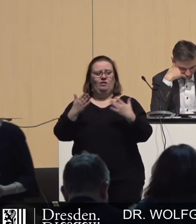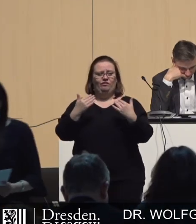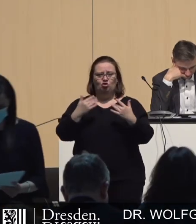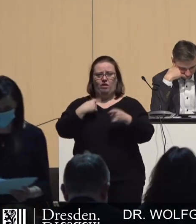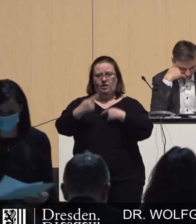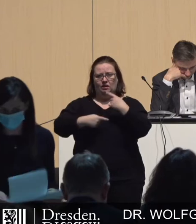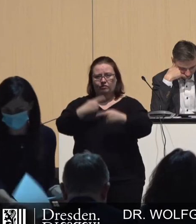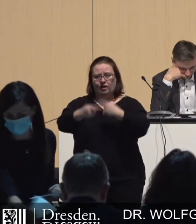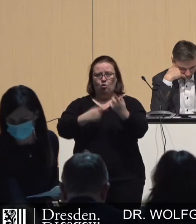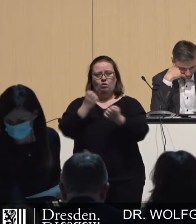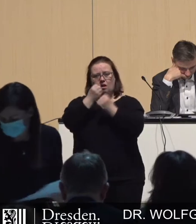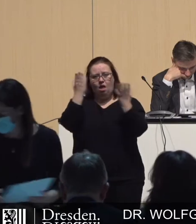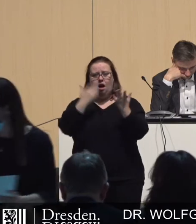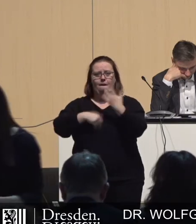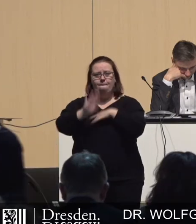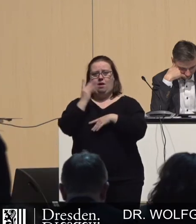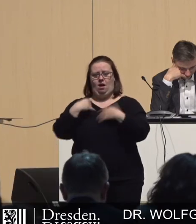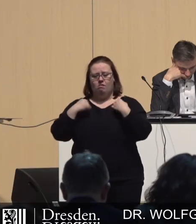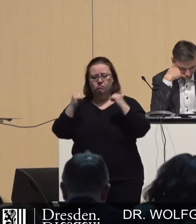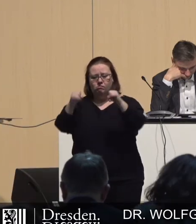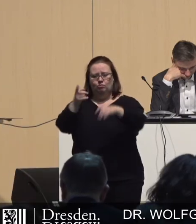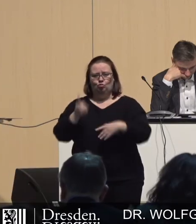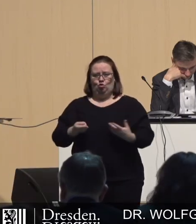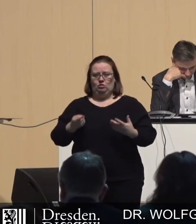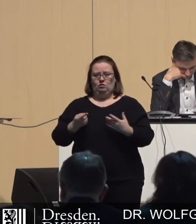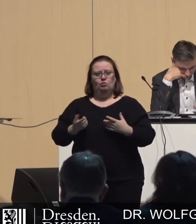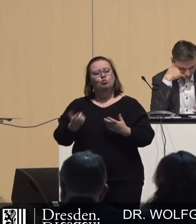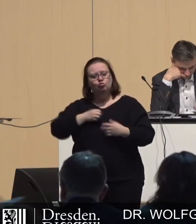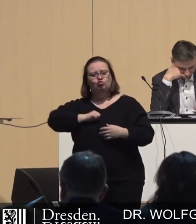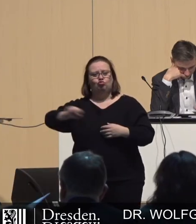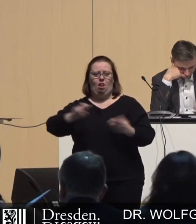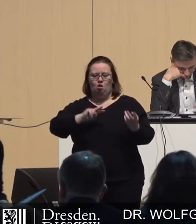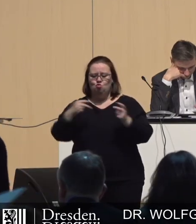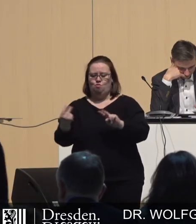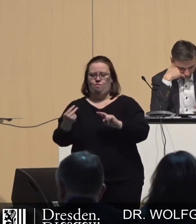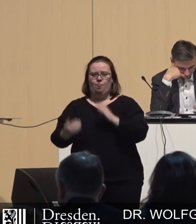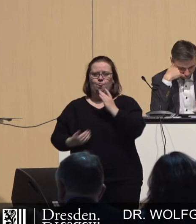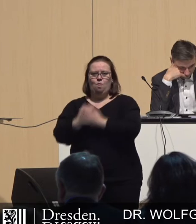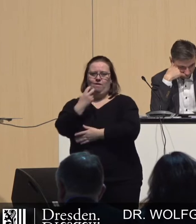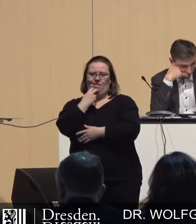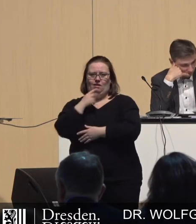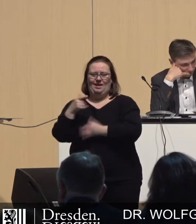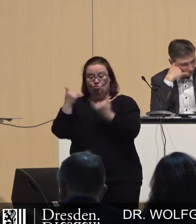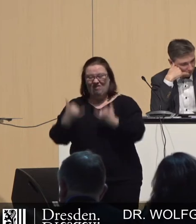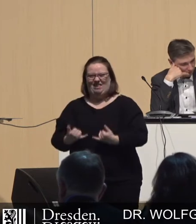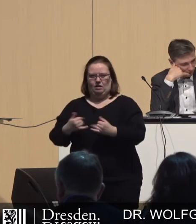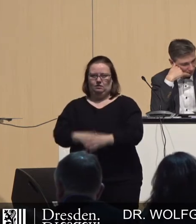Wirtschaftlichkeit erfordert vielmehr energische Anstrengungen zur raschen Umstellung auf erneuerbare Energien jetzt.